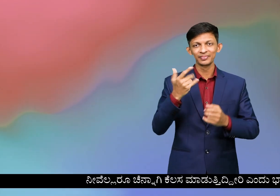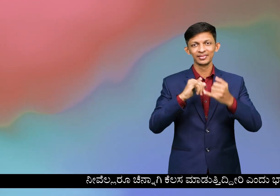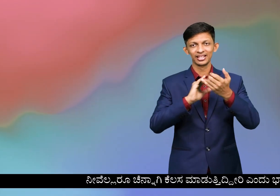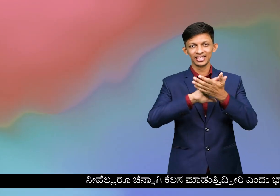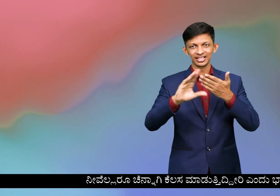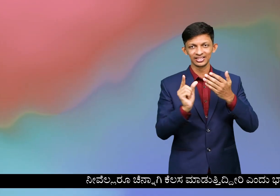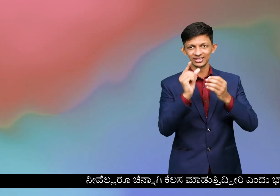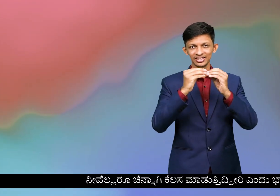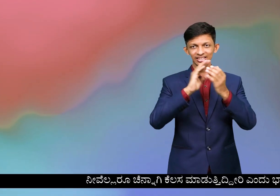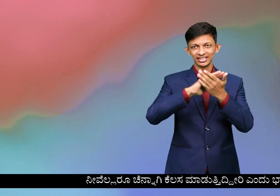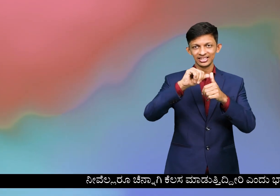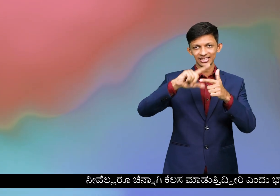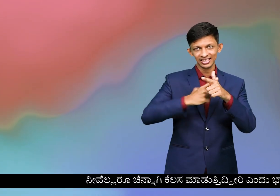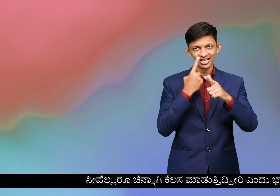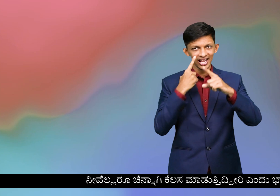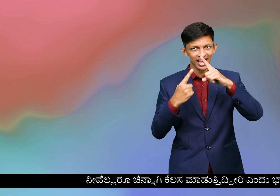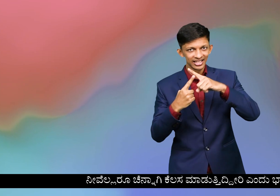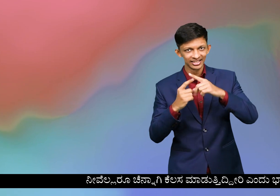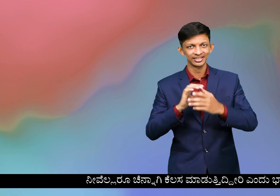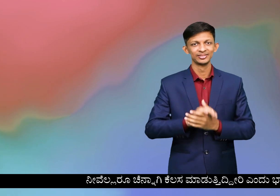ನೀವೆಲ್ಲರೂ ಚೆನ್ನಾಗಿ ಕೆಲಸ ಮಾಡುತ್ತಿದ್ದೀರಿ ಎಂದು ಭಾವಿಸುತ್ತೇವೆ.